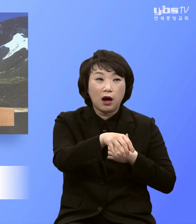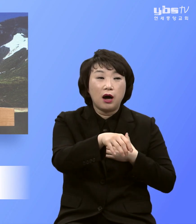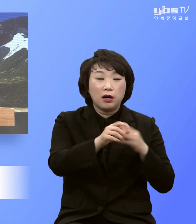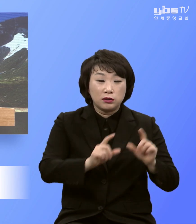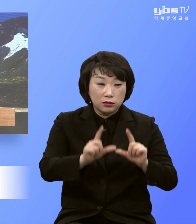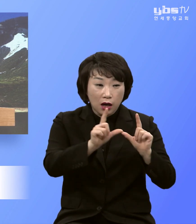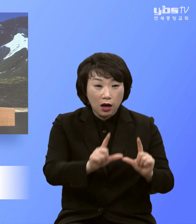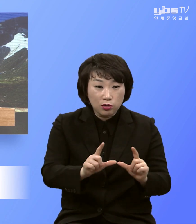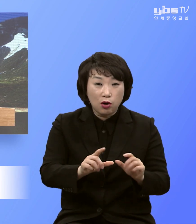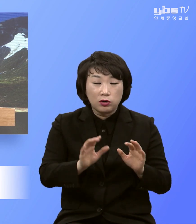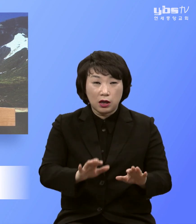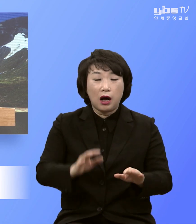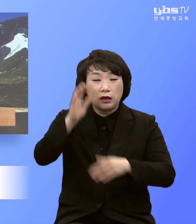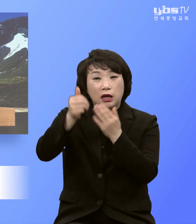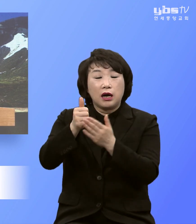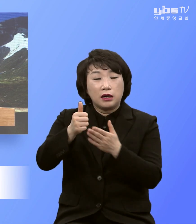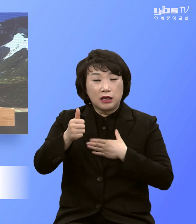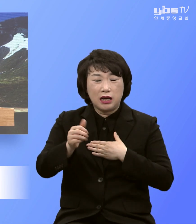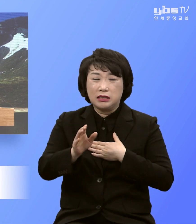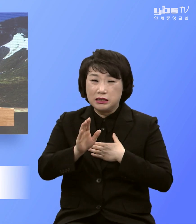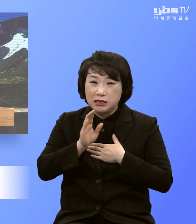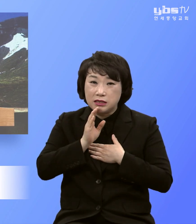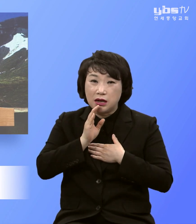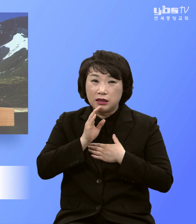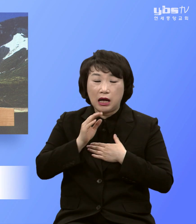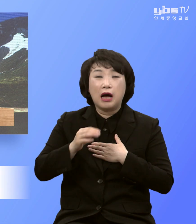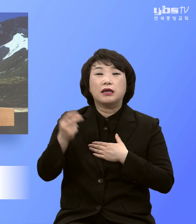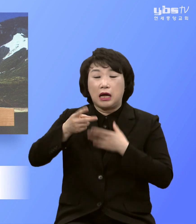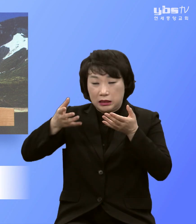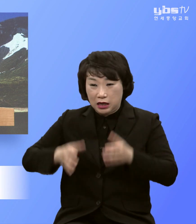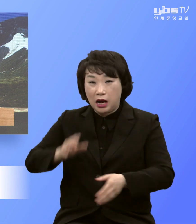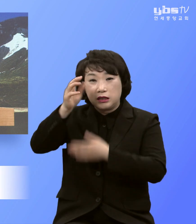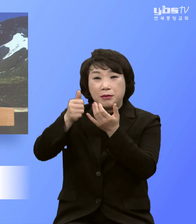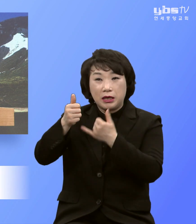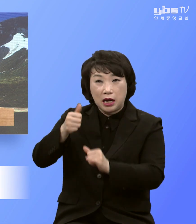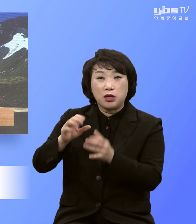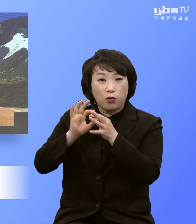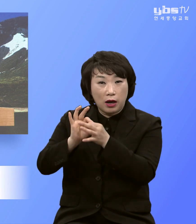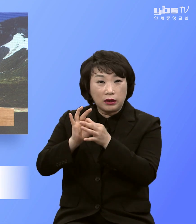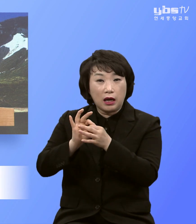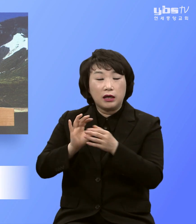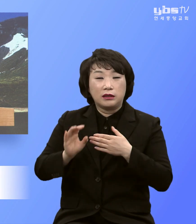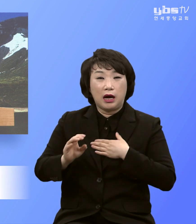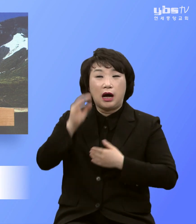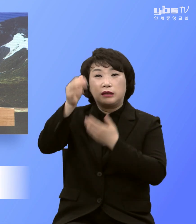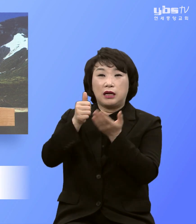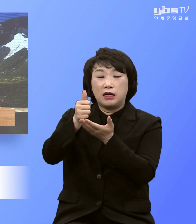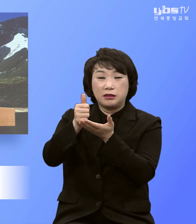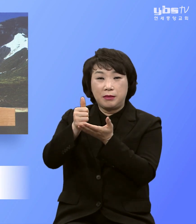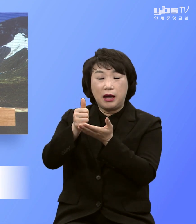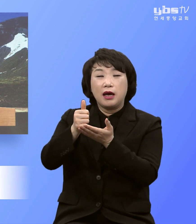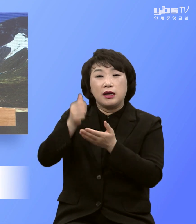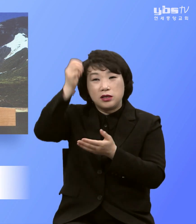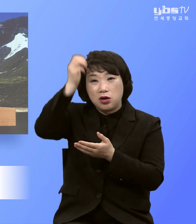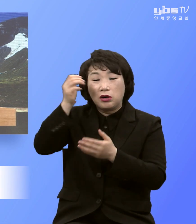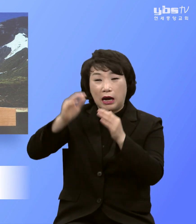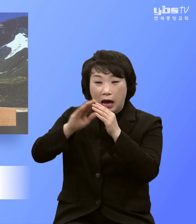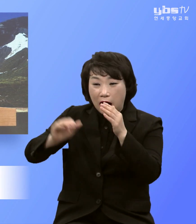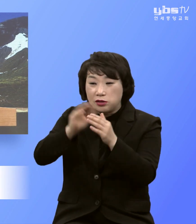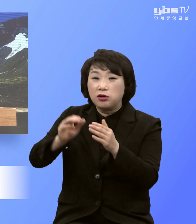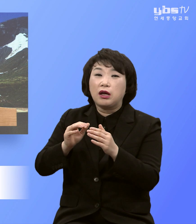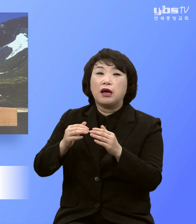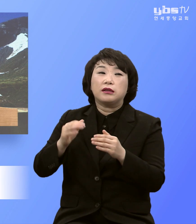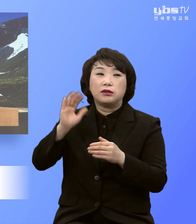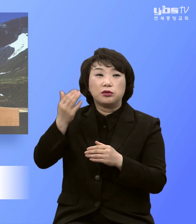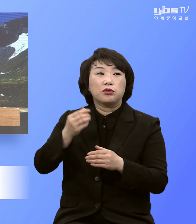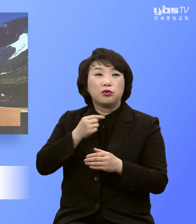살 수 있고 하나님과 진짜 나와 거듭난 하나님의 자녀로서 하나님의 한 영적인 가족의